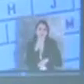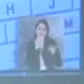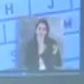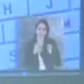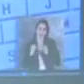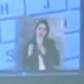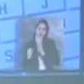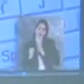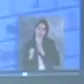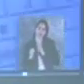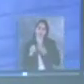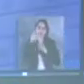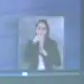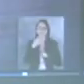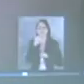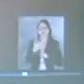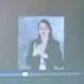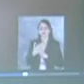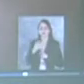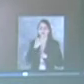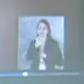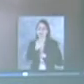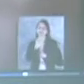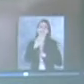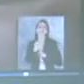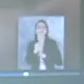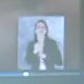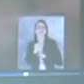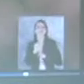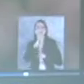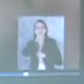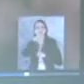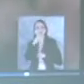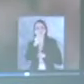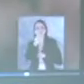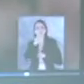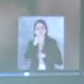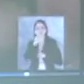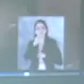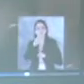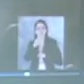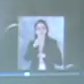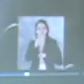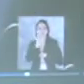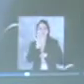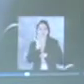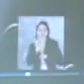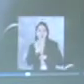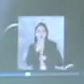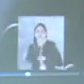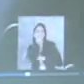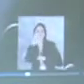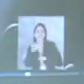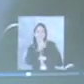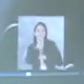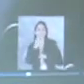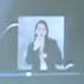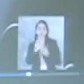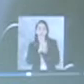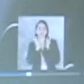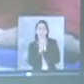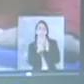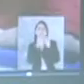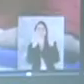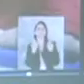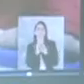en forma independiente. Pero gracias a la asistencia tecnológica, Javier puede escoger la programación que desea disfrutar y